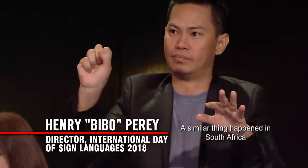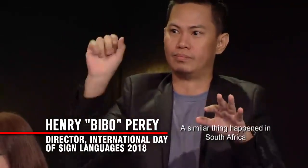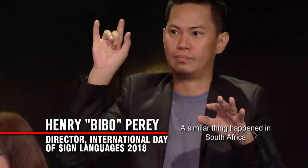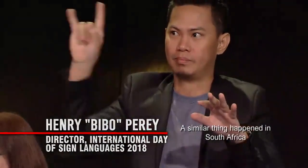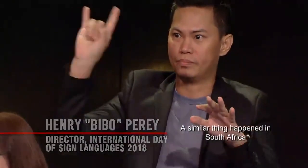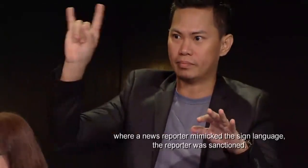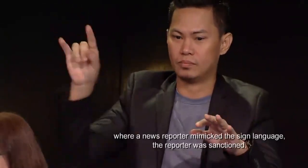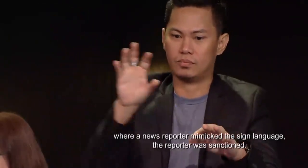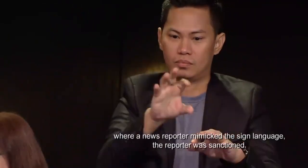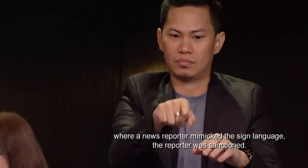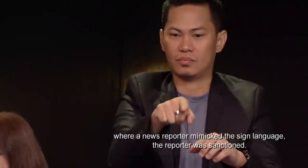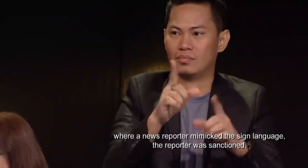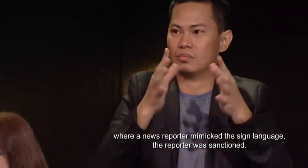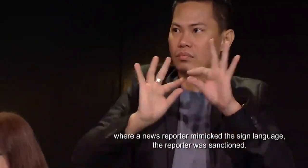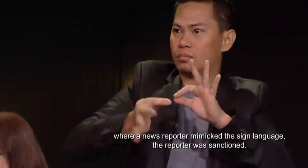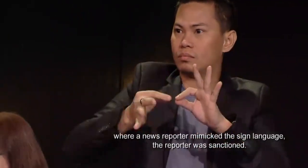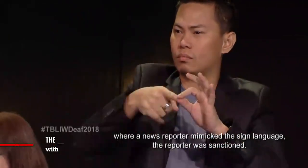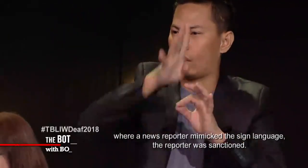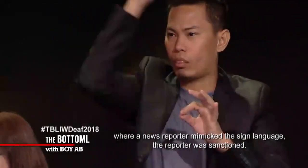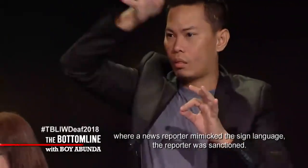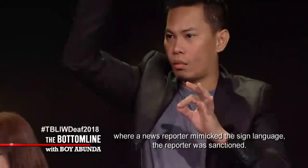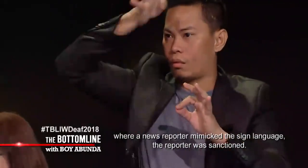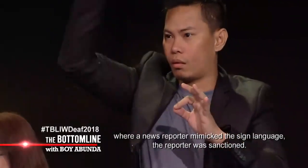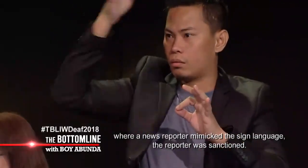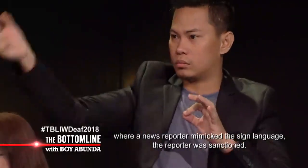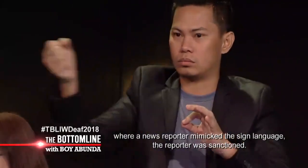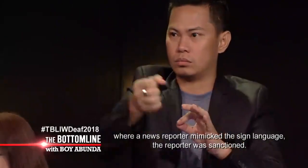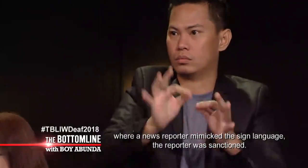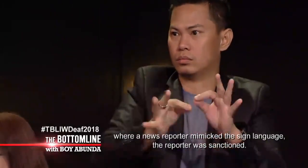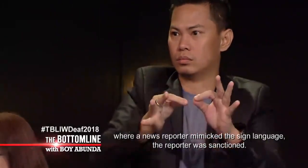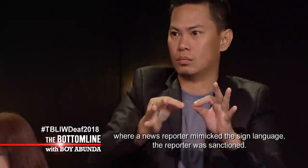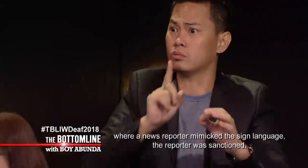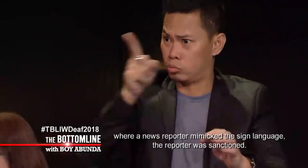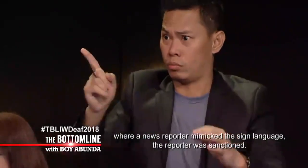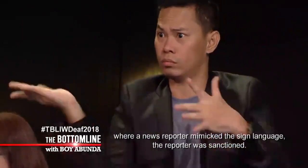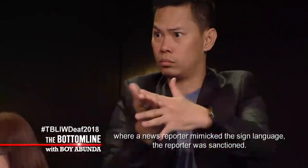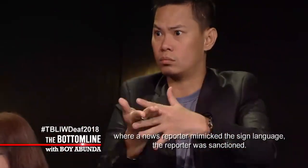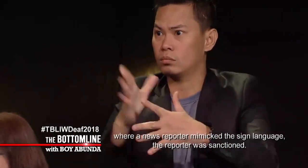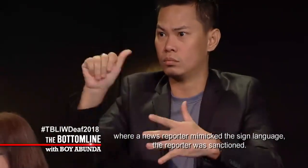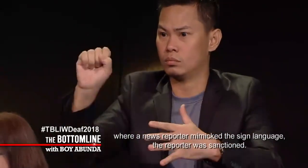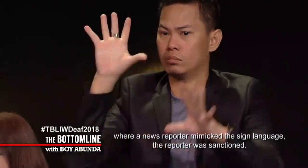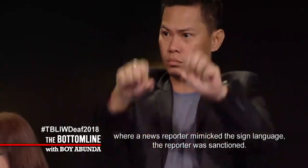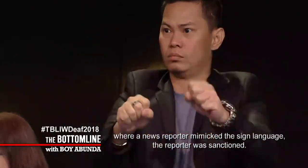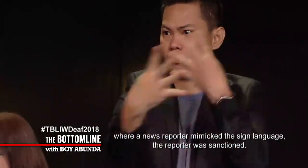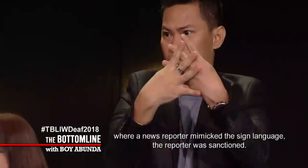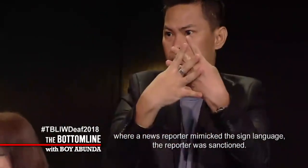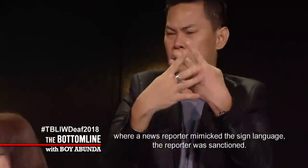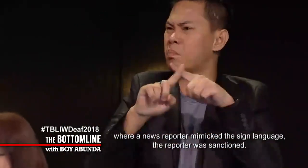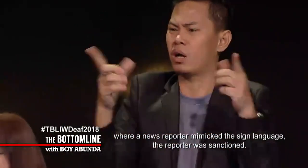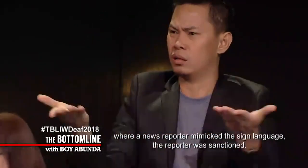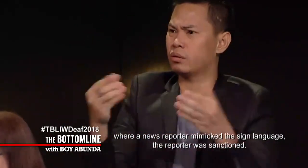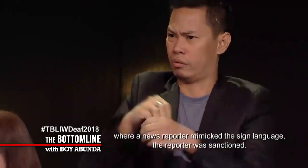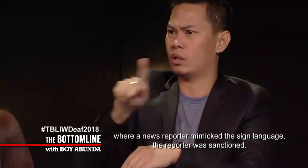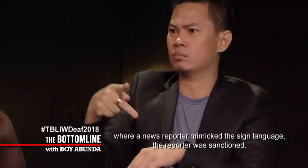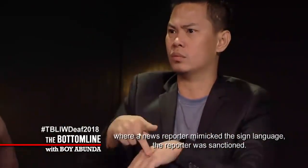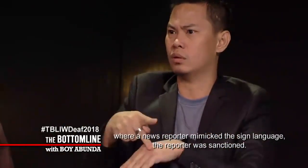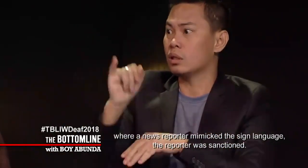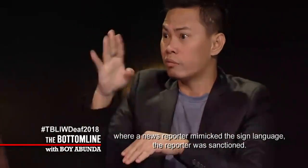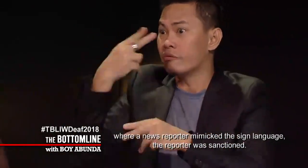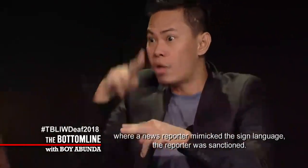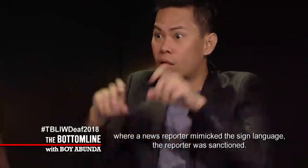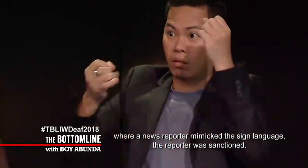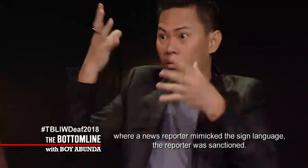sa South Africa, may news po na yung interpreter, invento siya ng invento. Kung ano yung sinasabi niya,